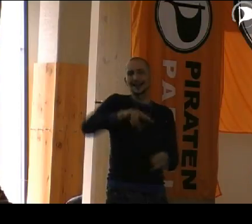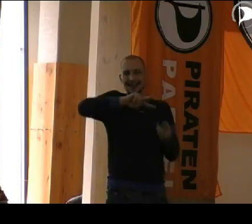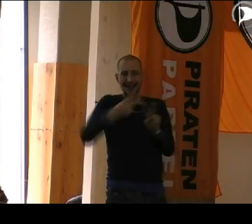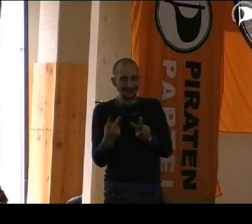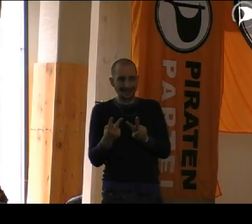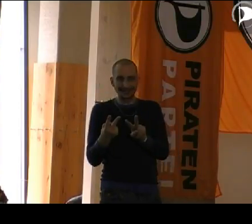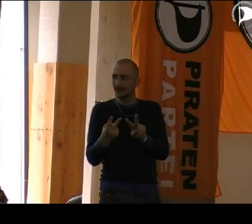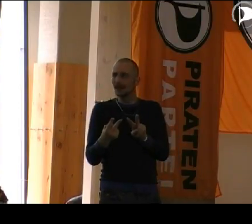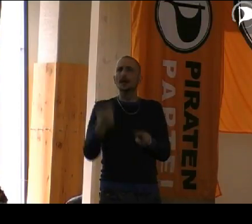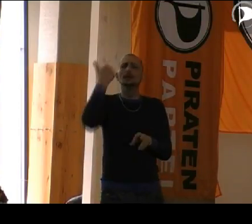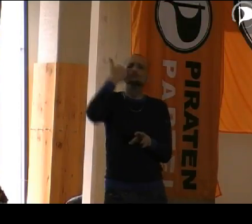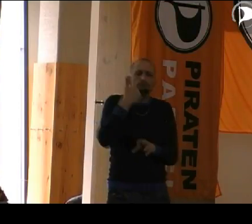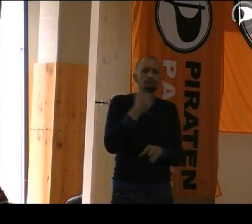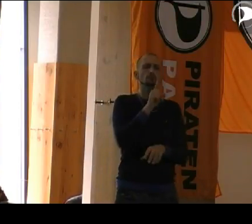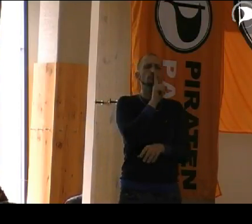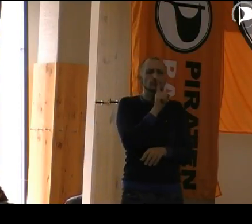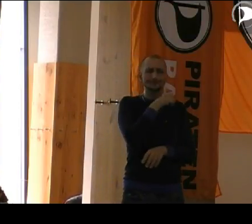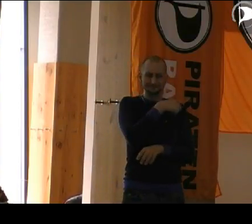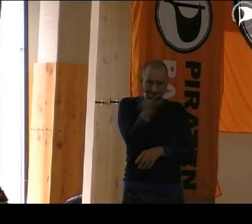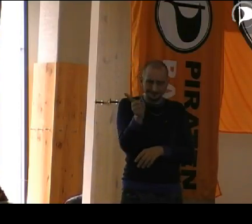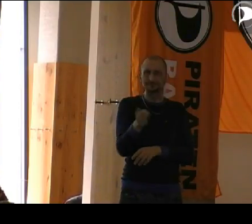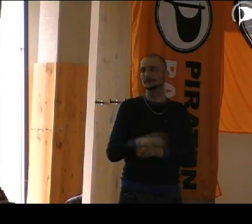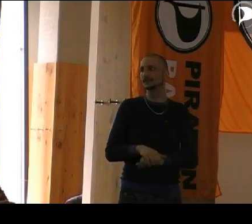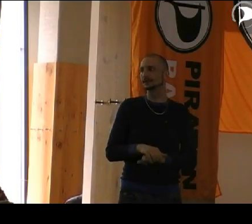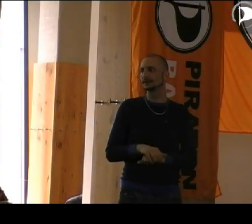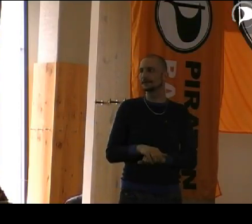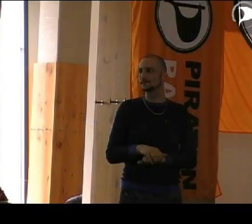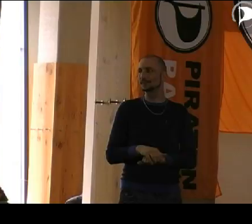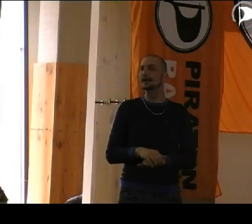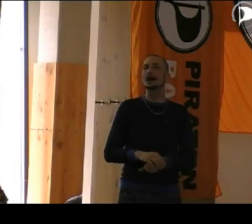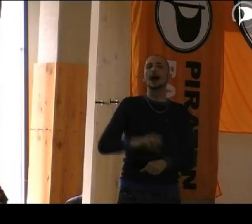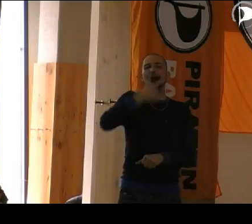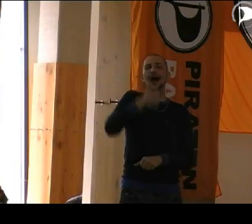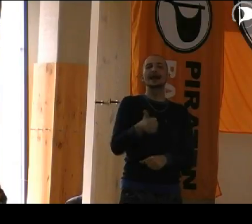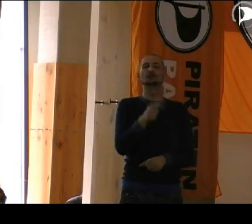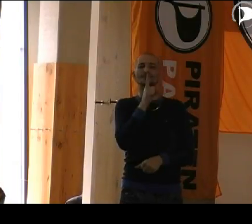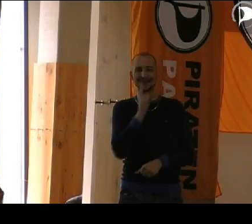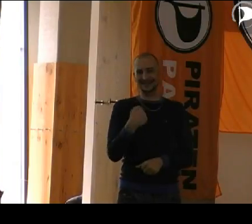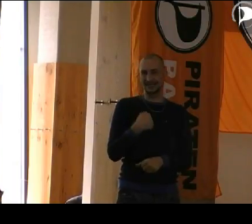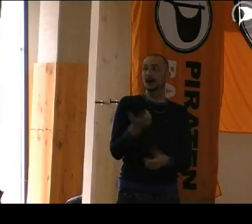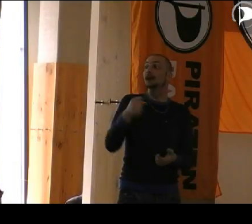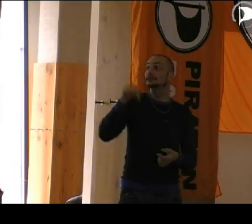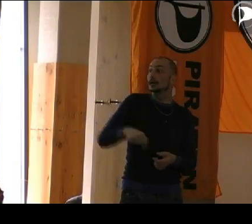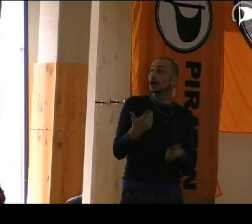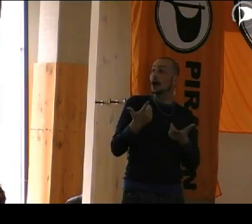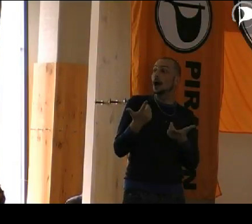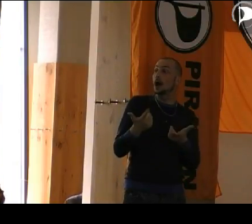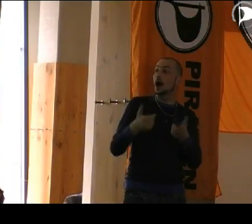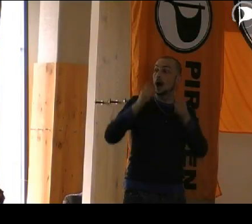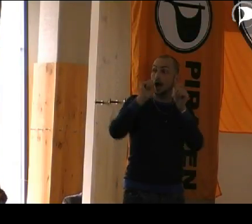der mitte etwas da ist widersprüchlich sind die wichtigsten